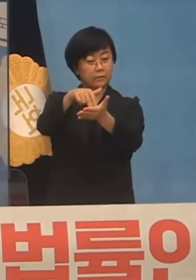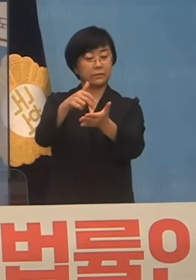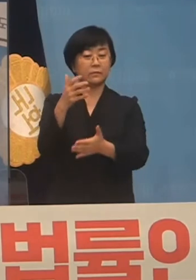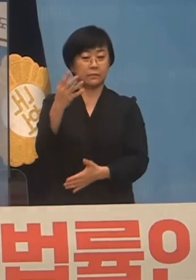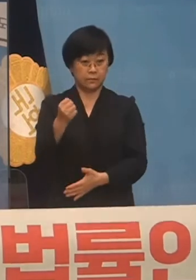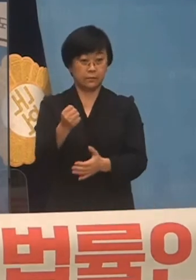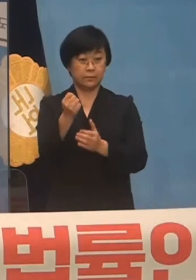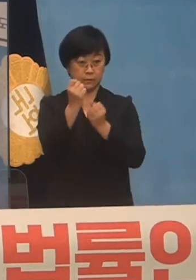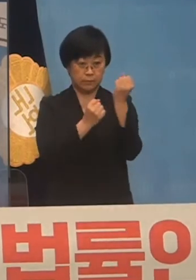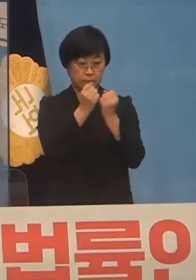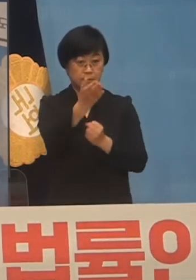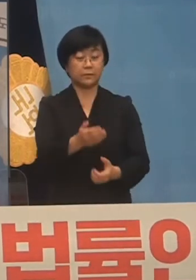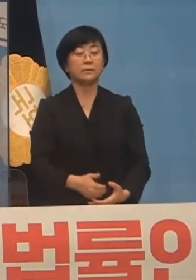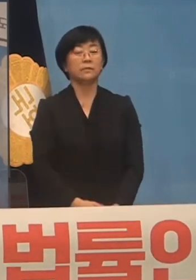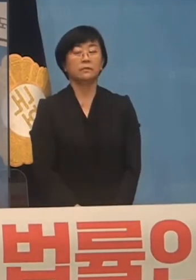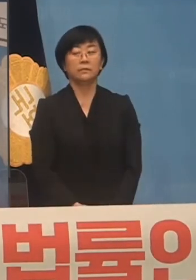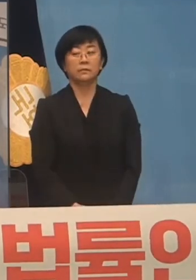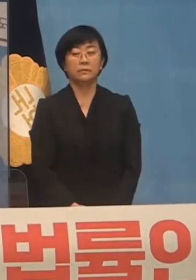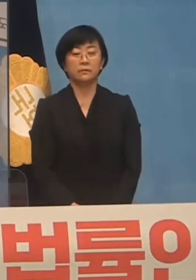가지 말씀드리도록 하겠습니다.